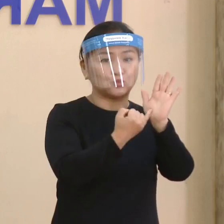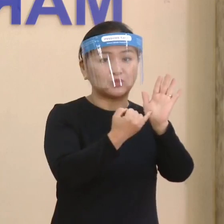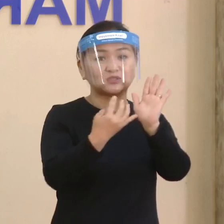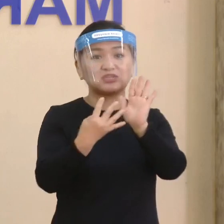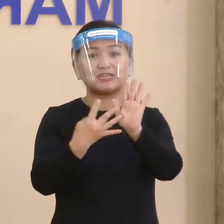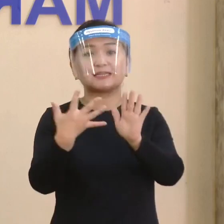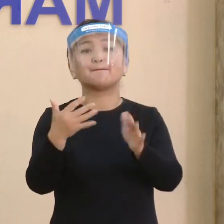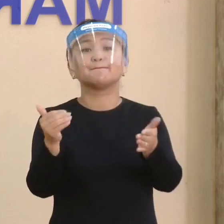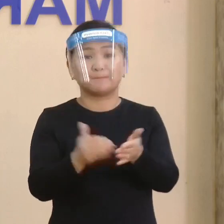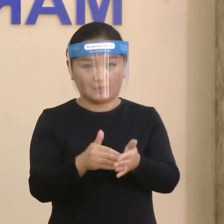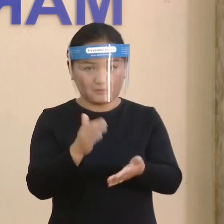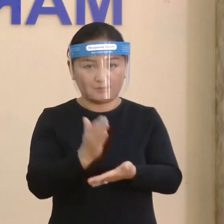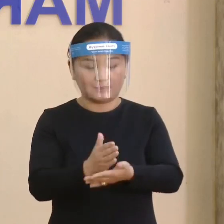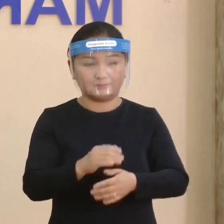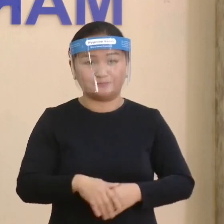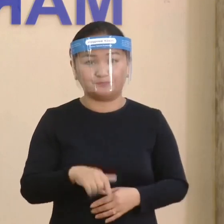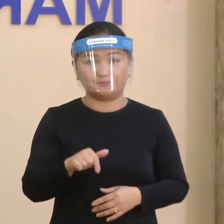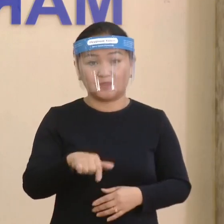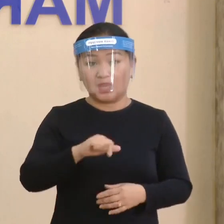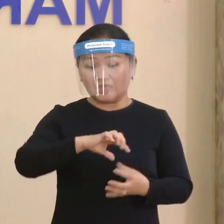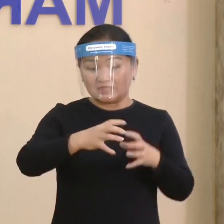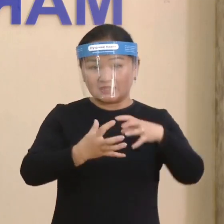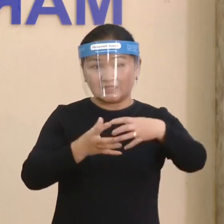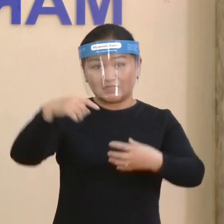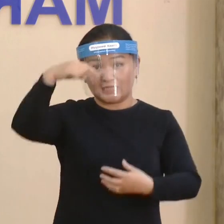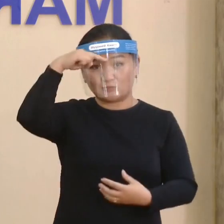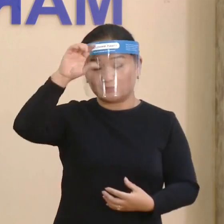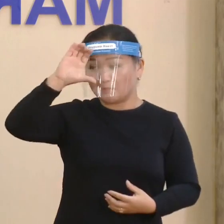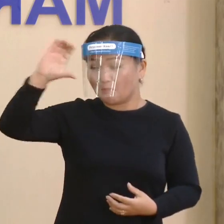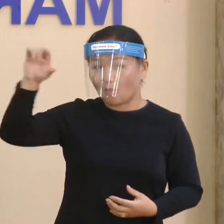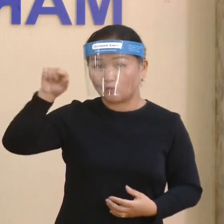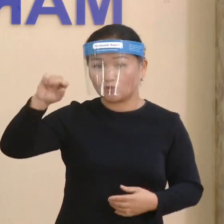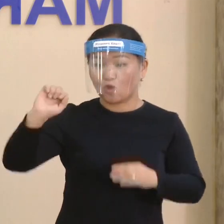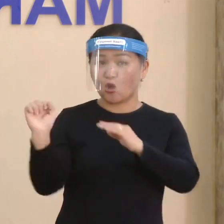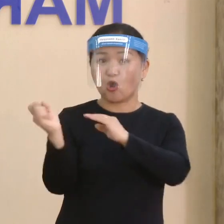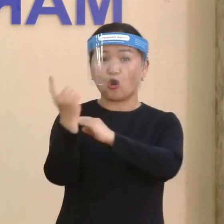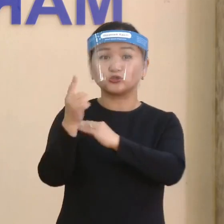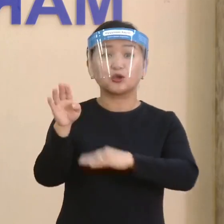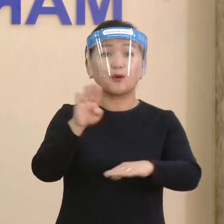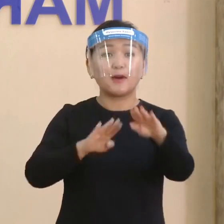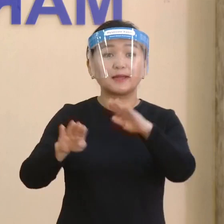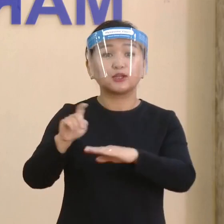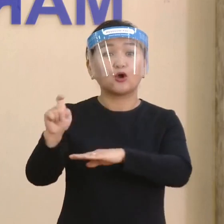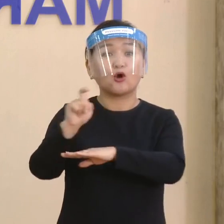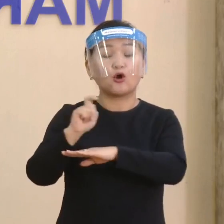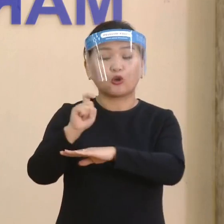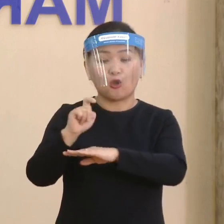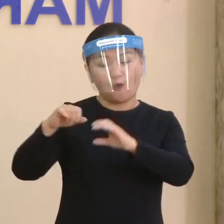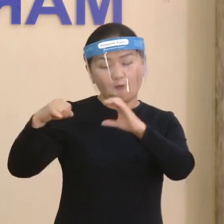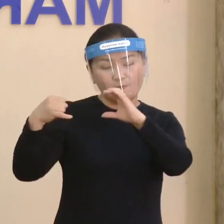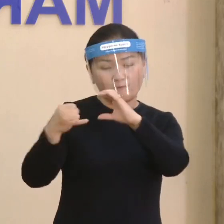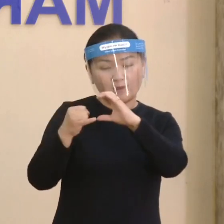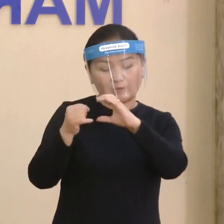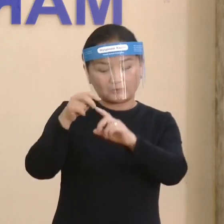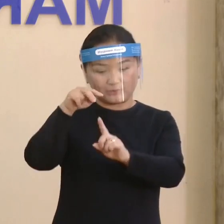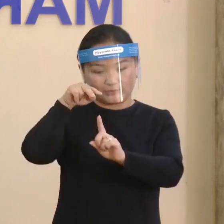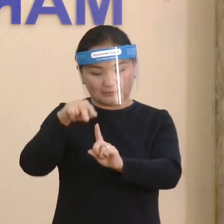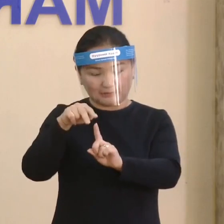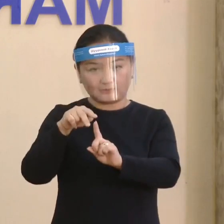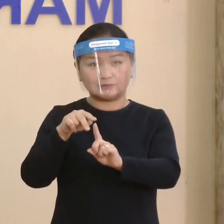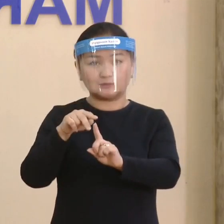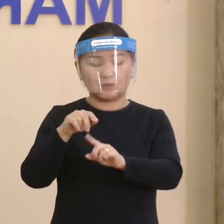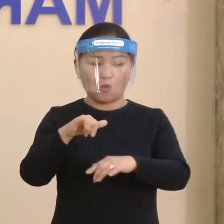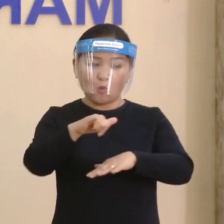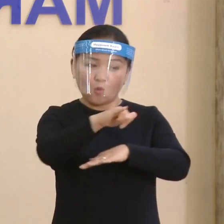болсон байна. За ийм учраас дэлхийн эрүүл мэндийн байгууллагын онцгой байдлын хороонд вирусыг хяналтандаа авахд